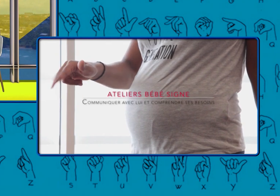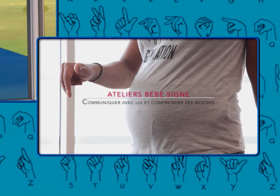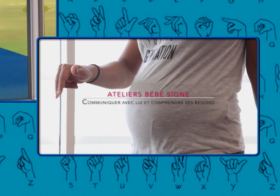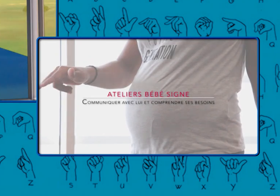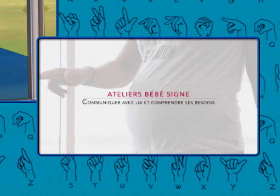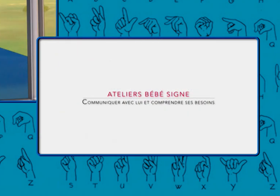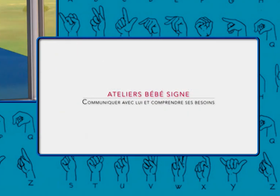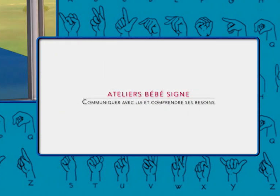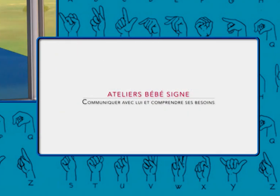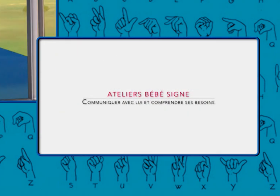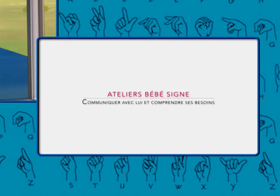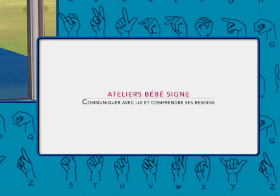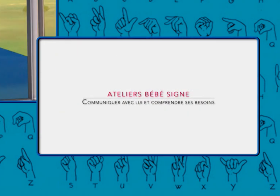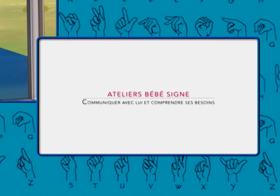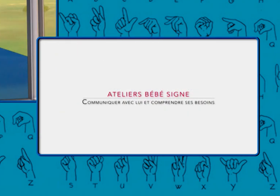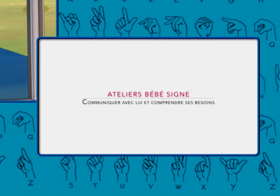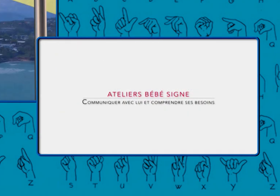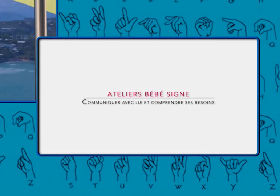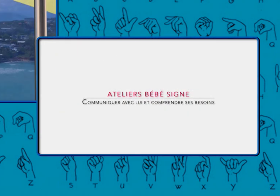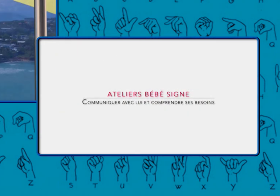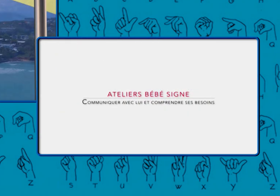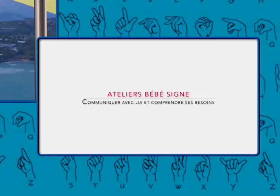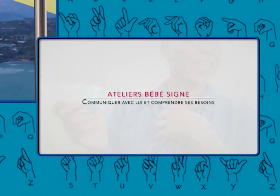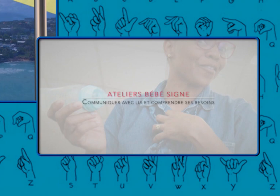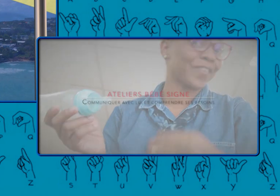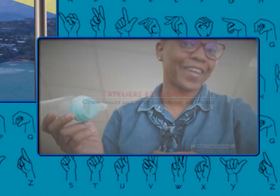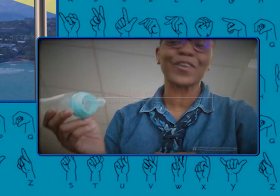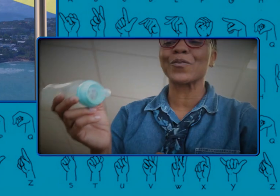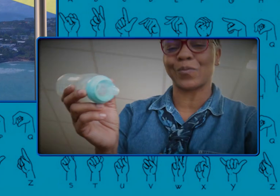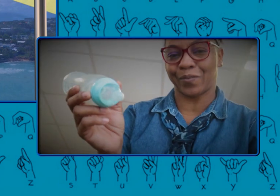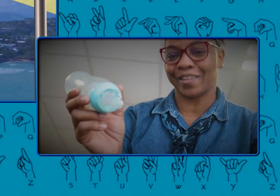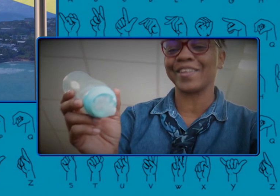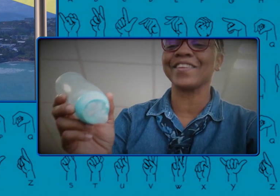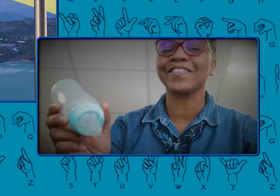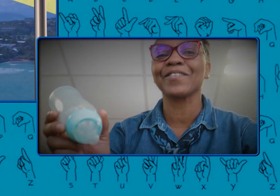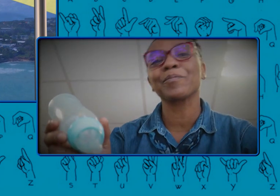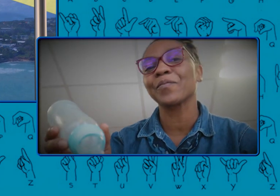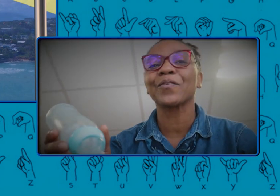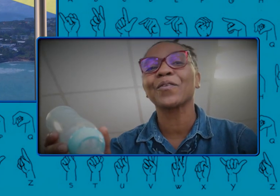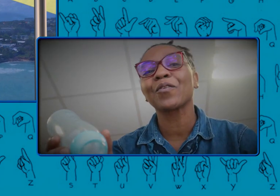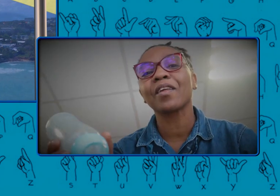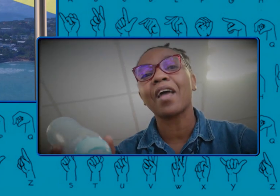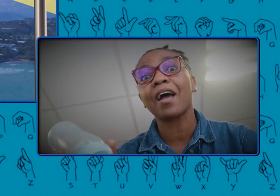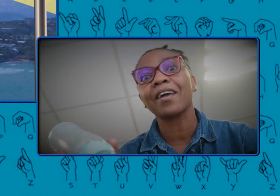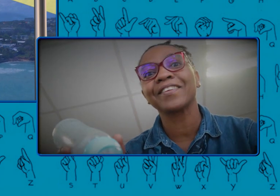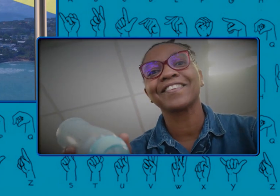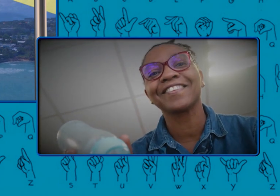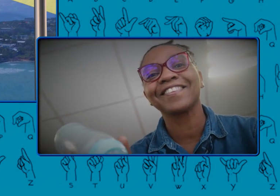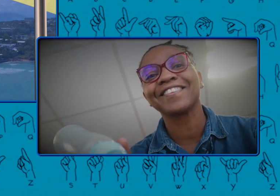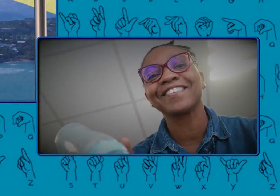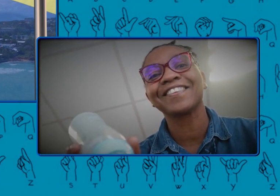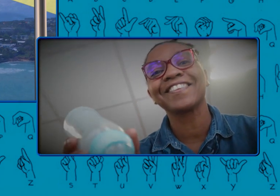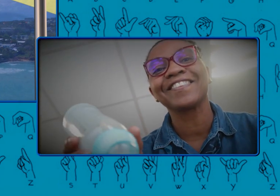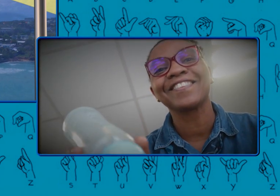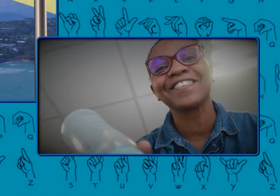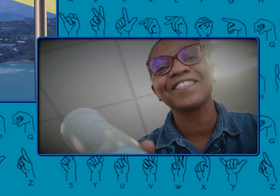c'est juste une ambiance. C'est une ambiance. Et au niveau professionnel, parce qu'effectivement, tout à'heure, tu as parlé des contrats pros, est-ce que là aussi, les entreprises en